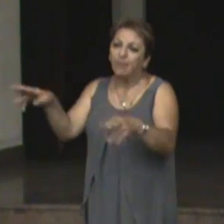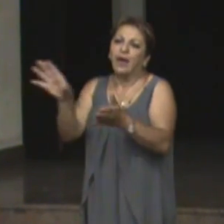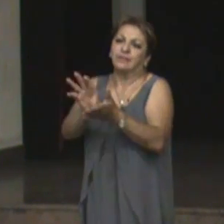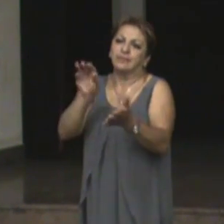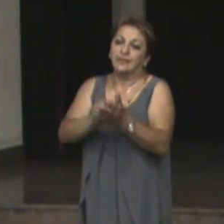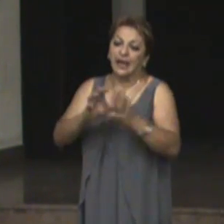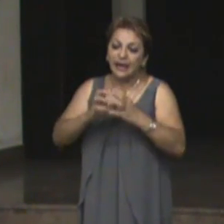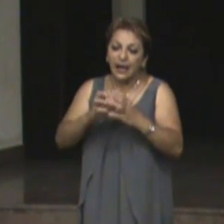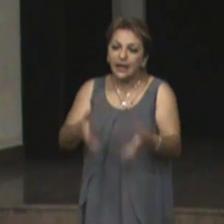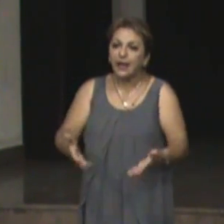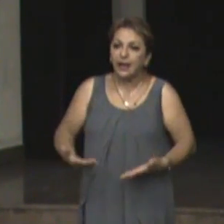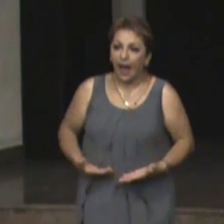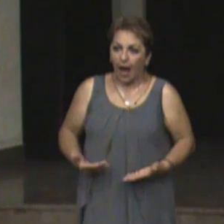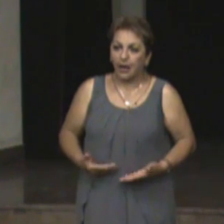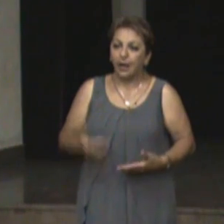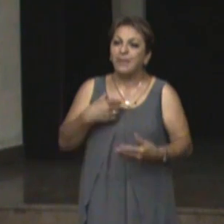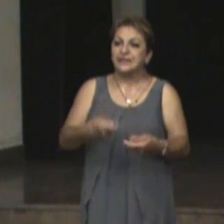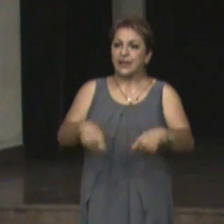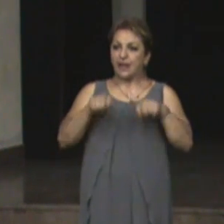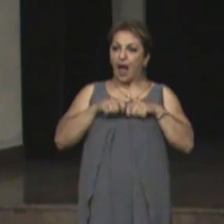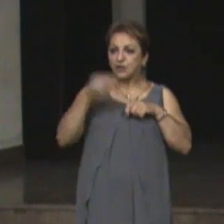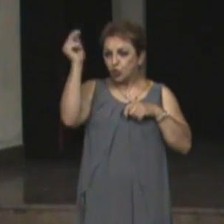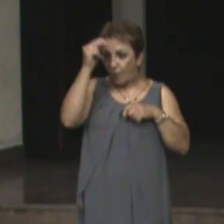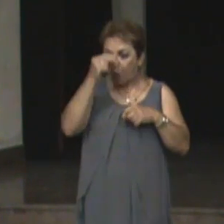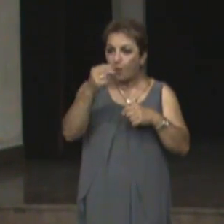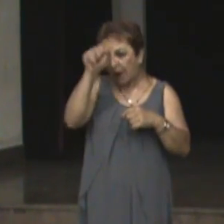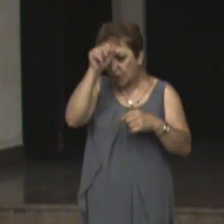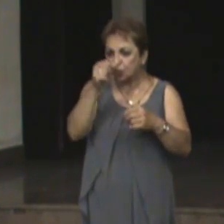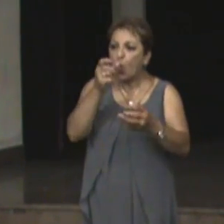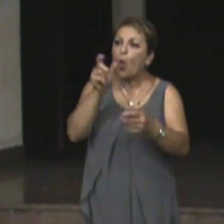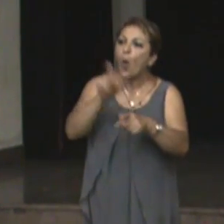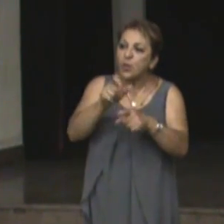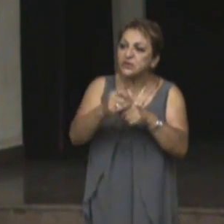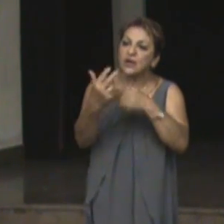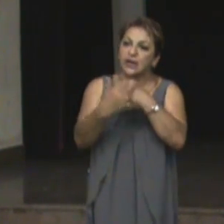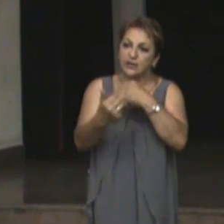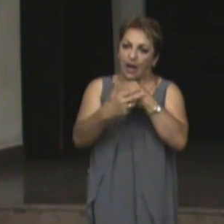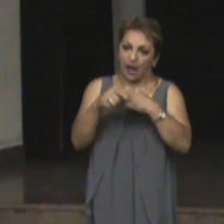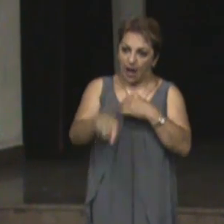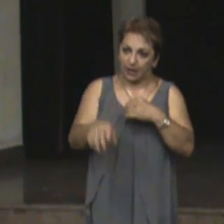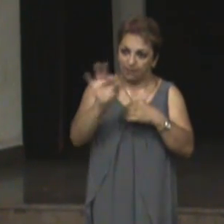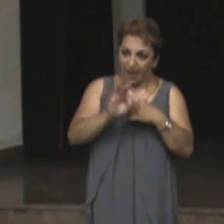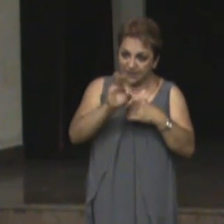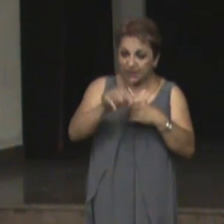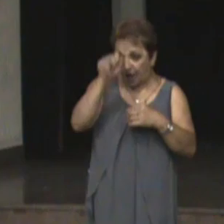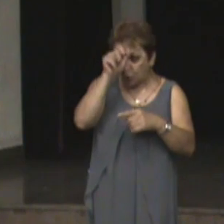երկրային կյանքը, այն ինչ որ մեզ նոր կտակարանը տալիս, շատ պարզ, շատ հստակ Աստծո խոսքը